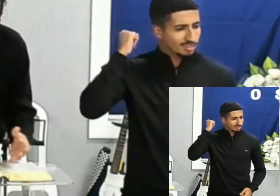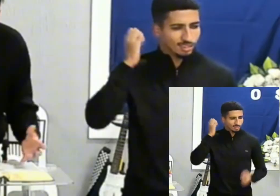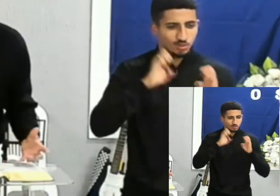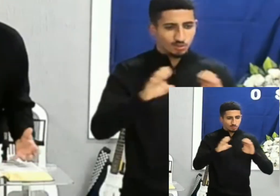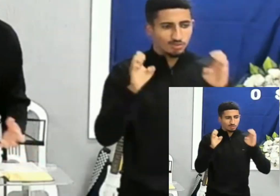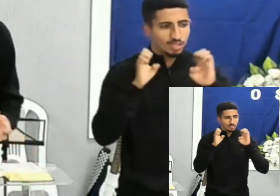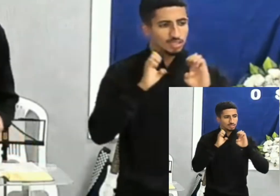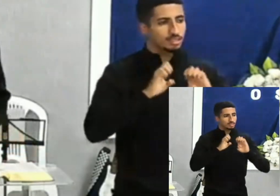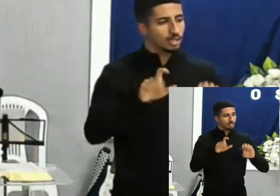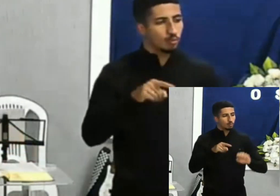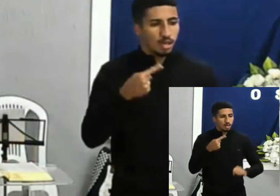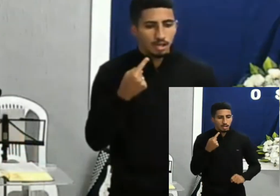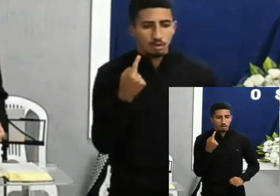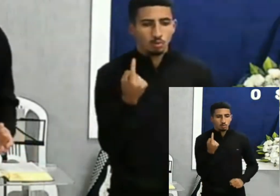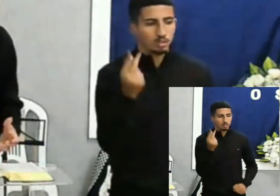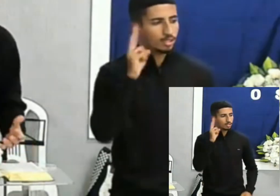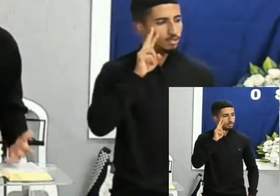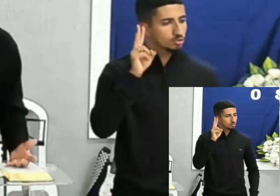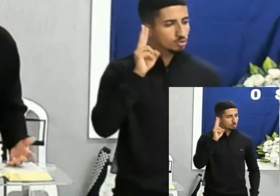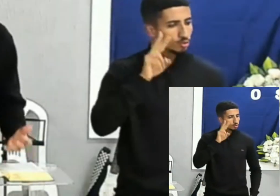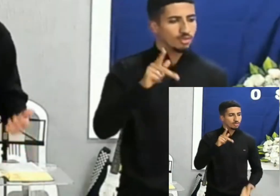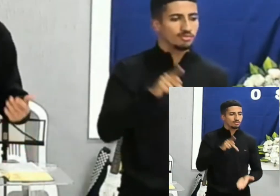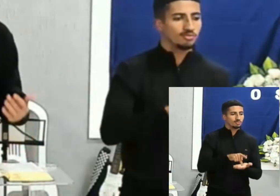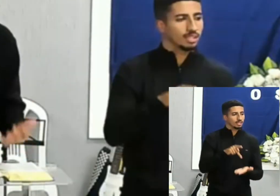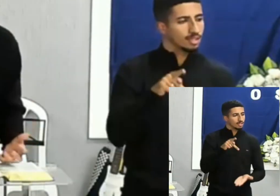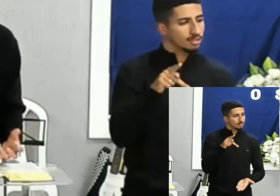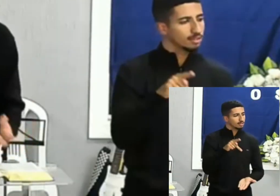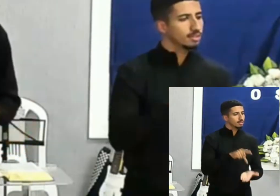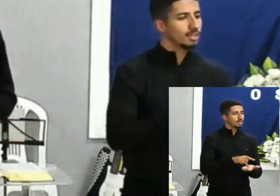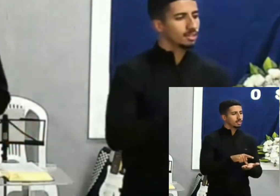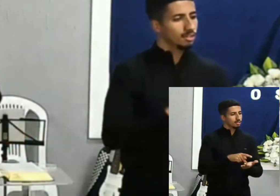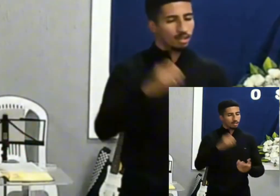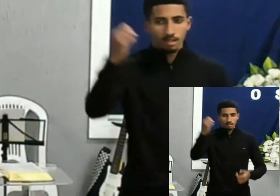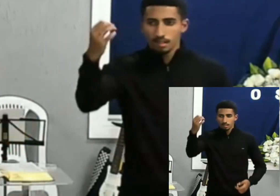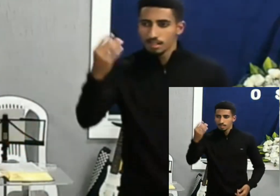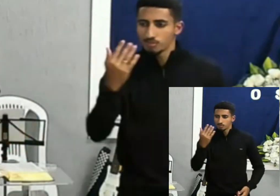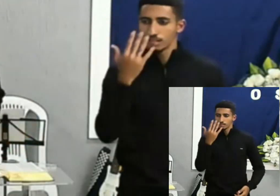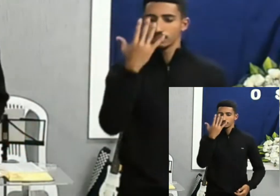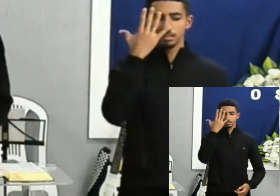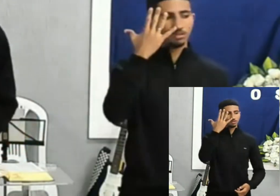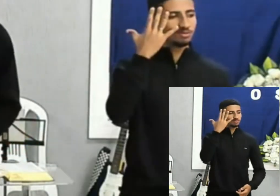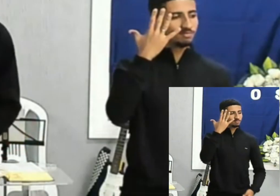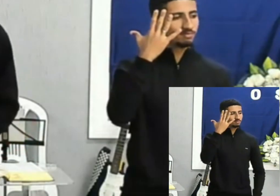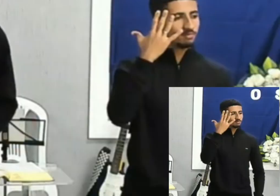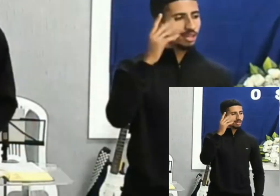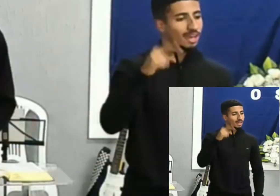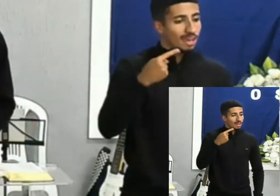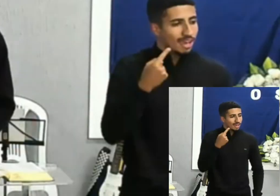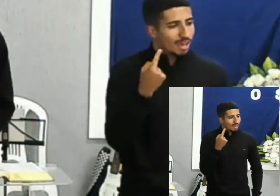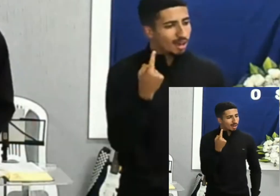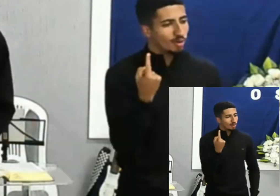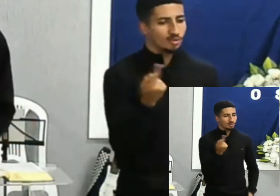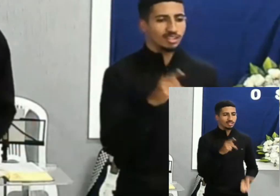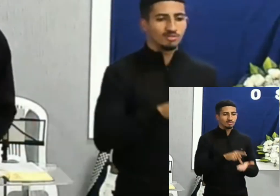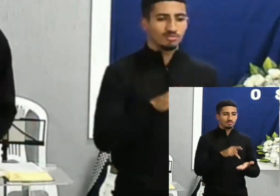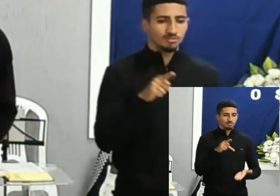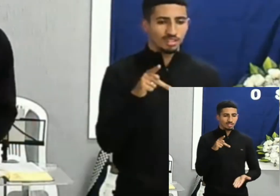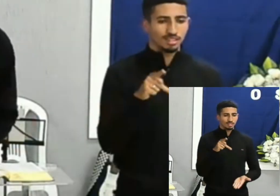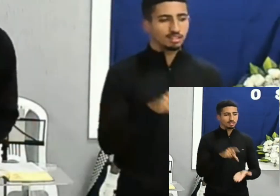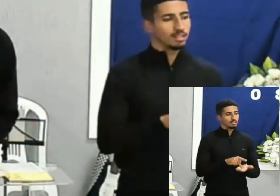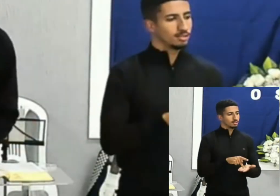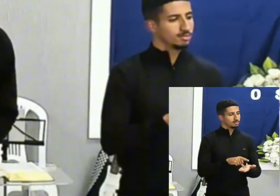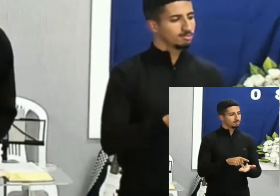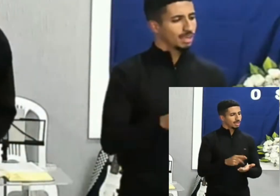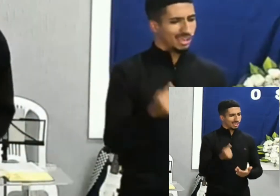a revelação bíblica antiga, testada, provada, ela não é ultrapassada.